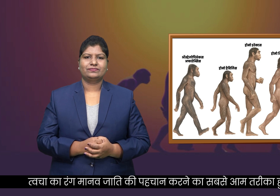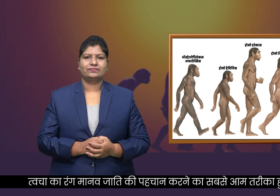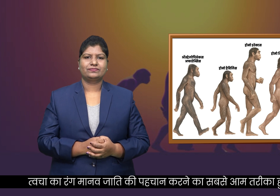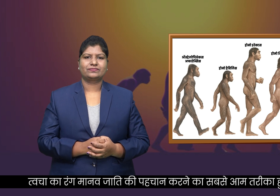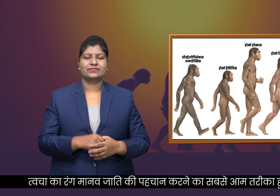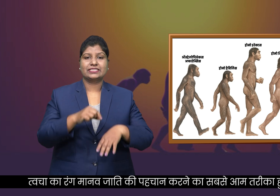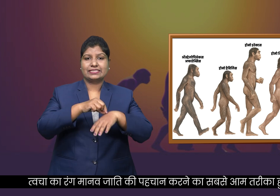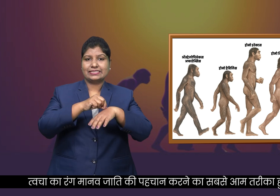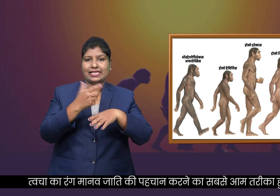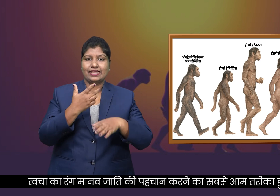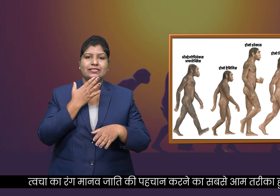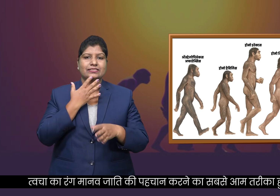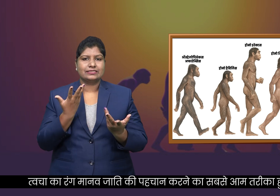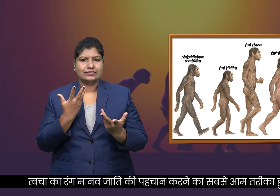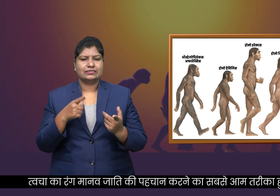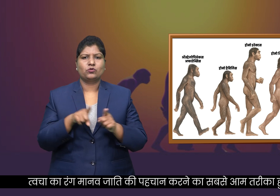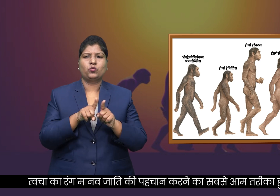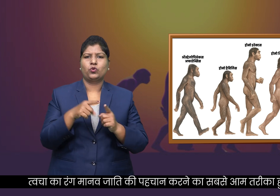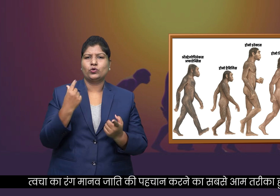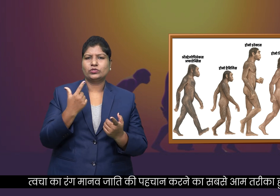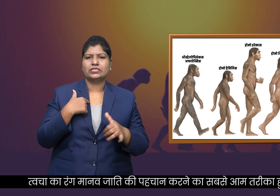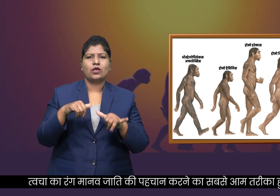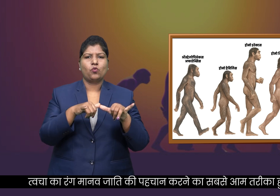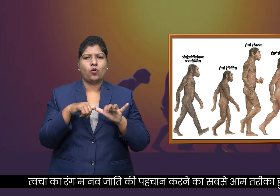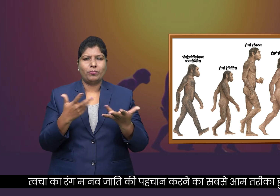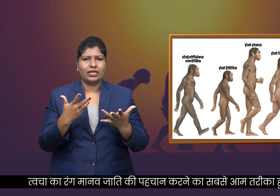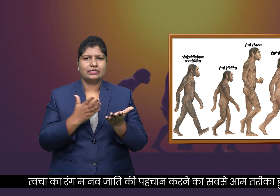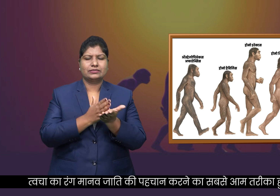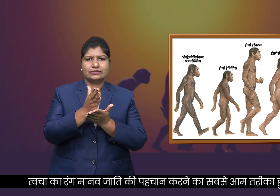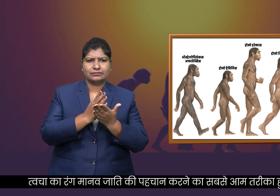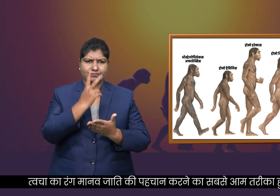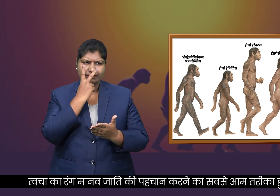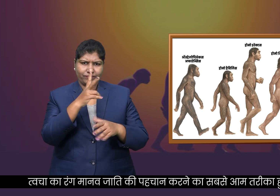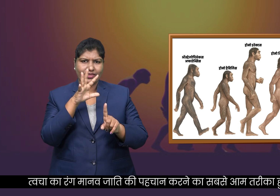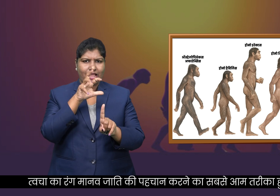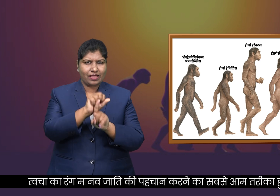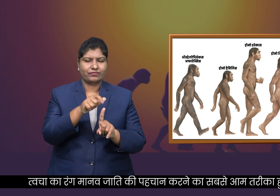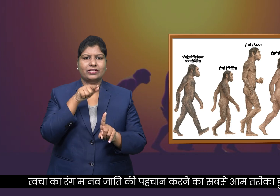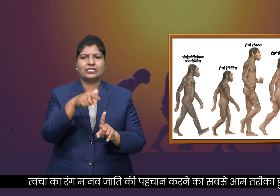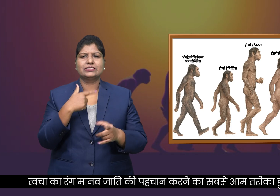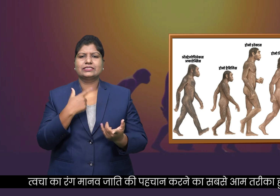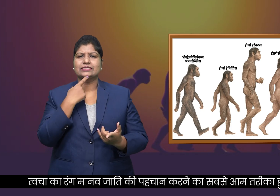त्वचा का रंग मानव जाति की पहचान करने का सबसे आम तरीका हुआ करता था।